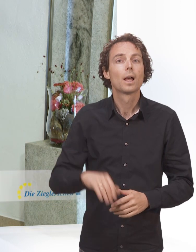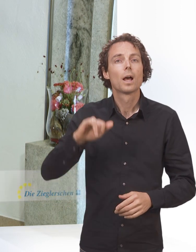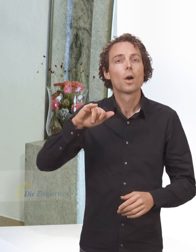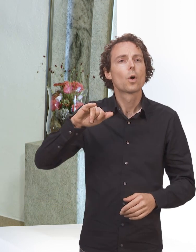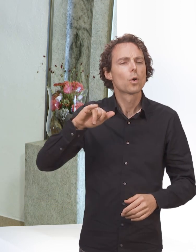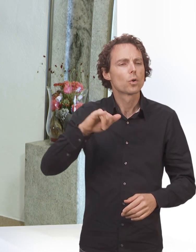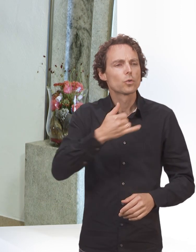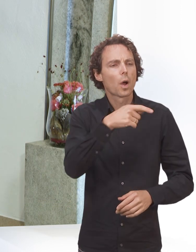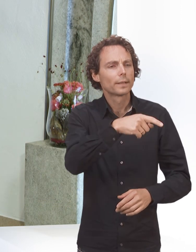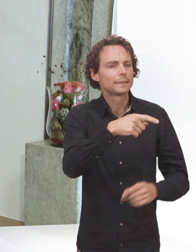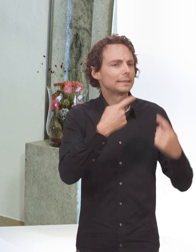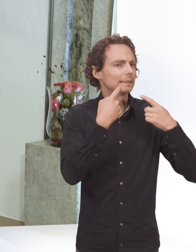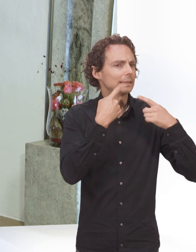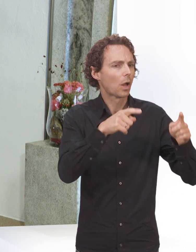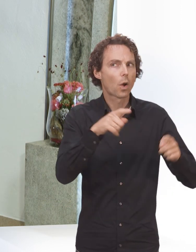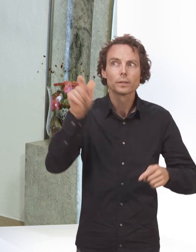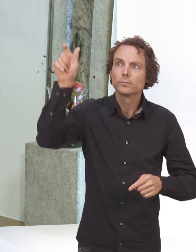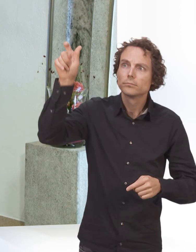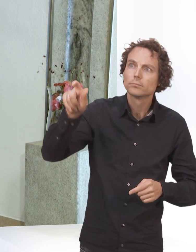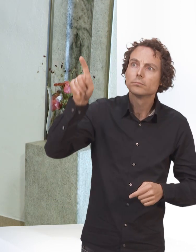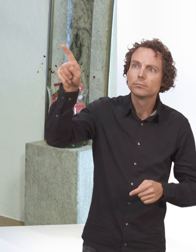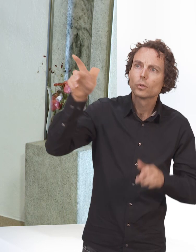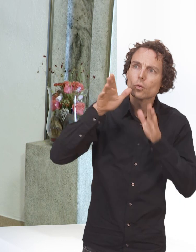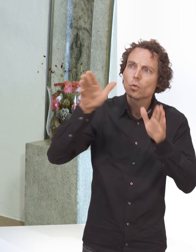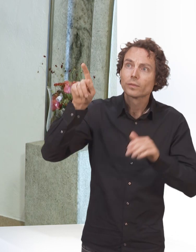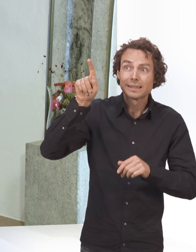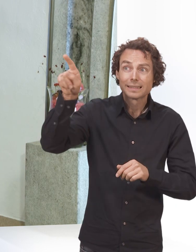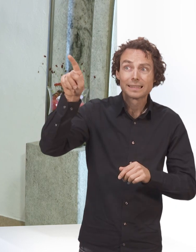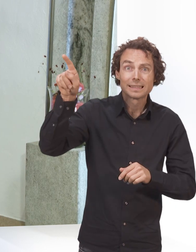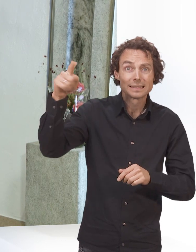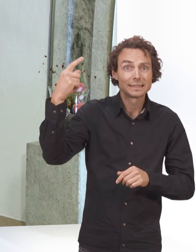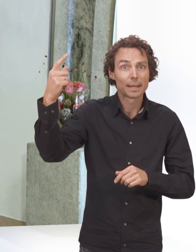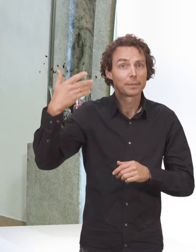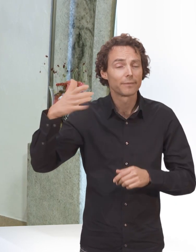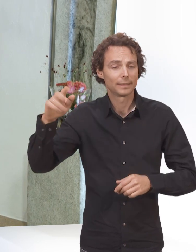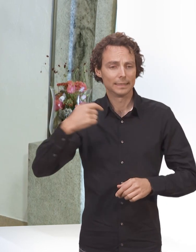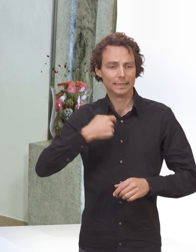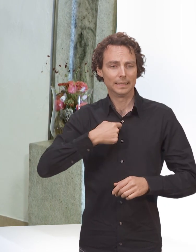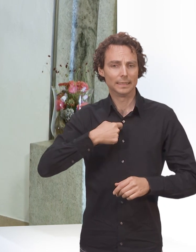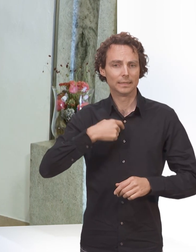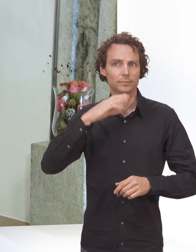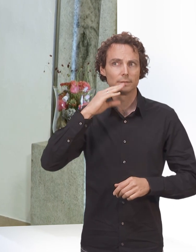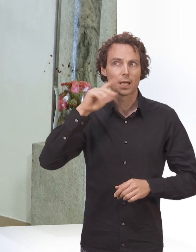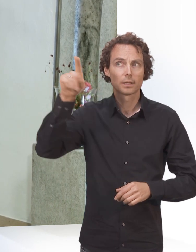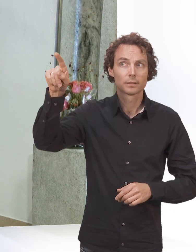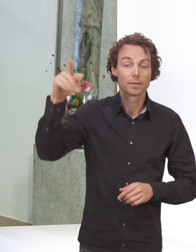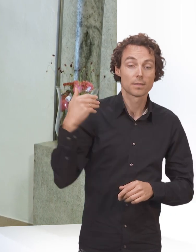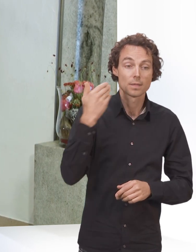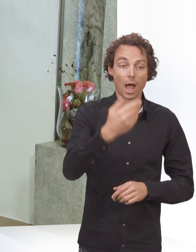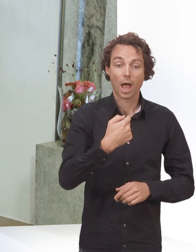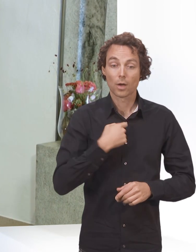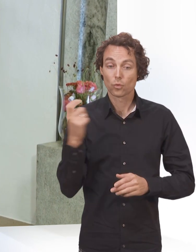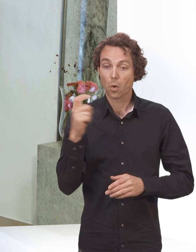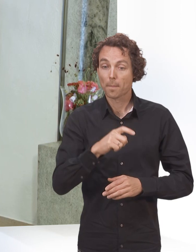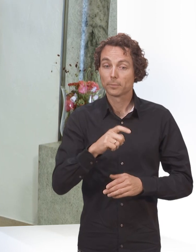Johannes gibt Zeugnis von ihm und ruft: Dieser war es, von dem ich gesagt habe, nach mir wird kommen, der vor